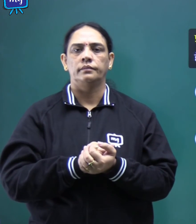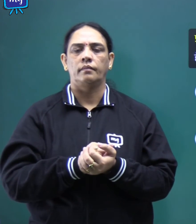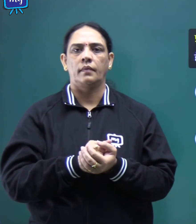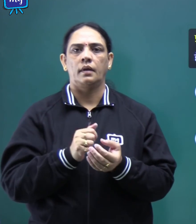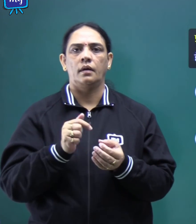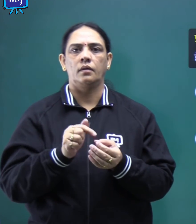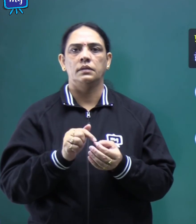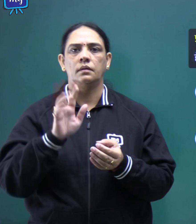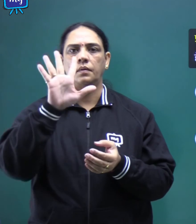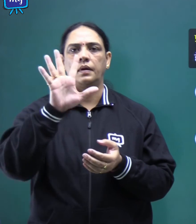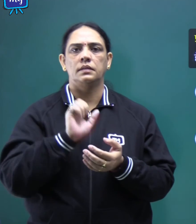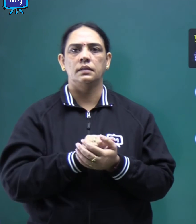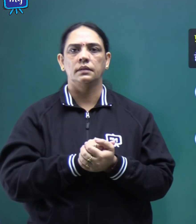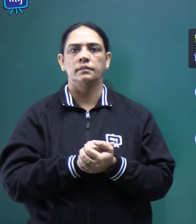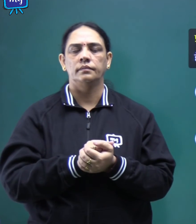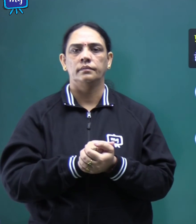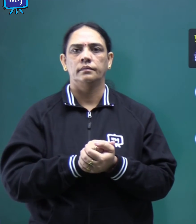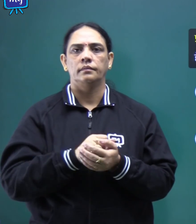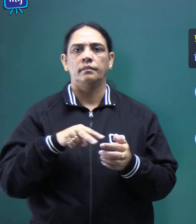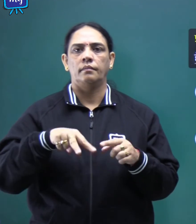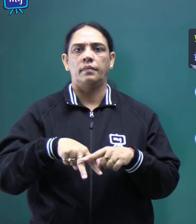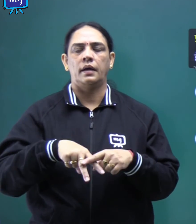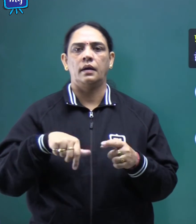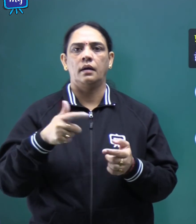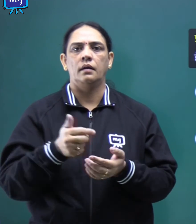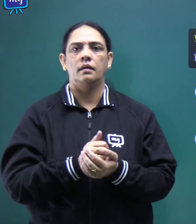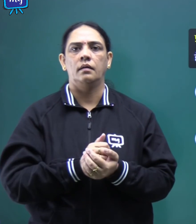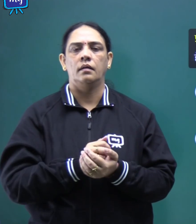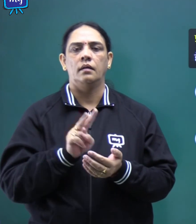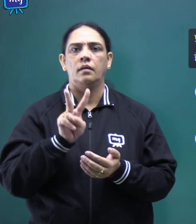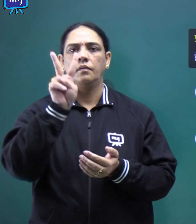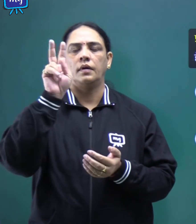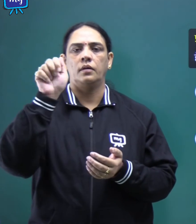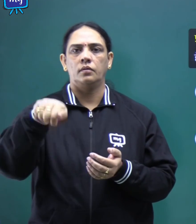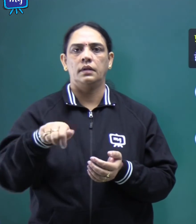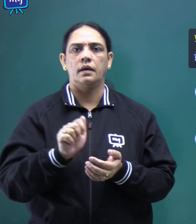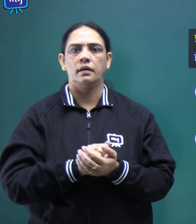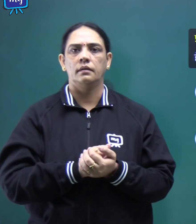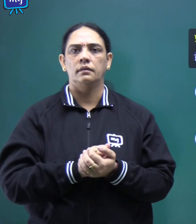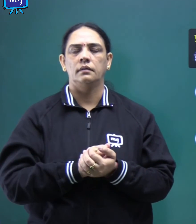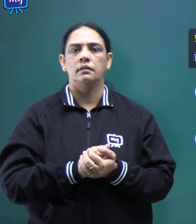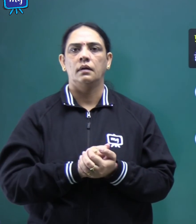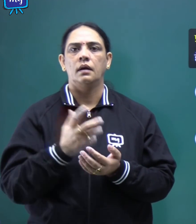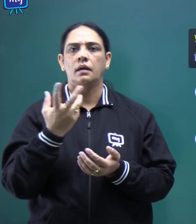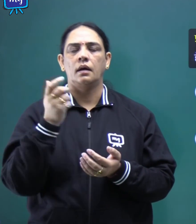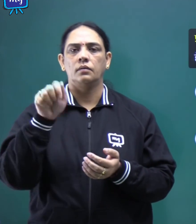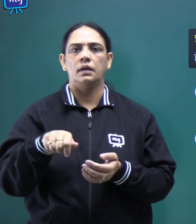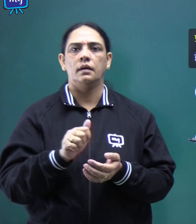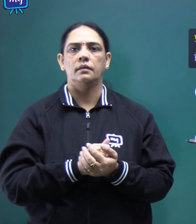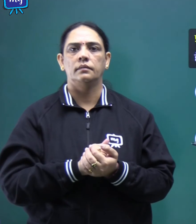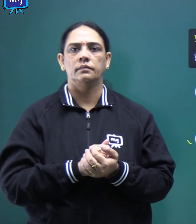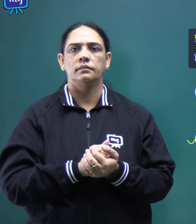प्रश्न नंबर 5, पाई का मान होता है, कितना होता है?